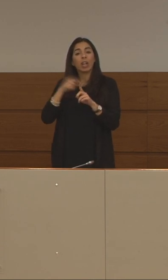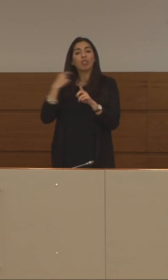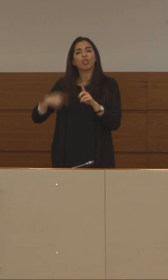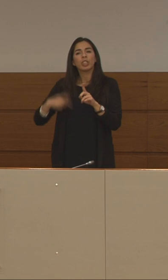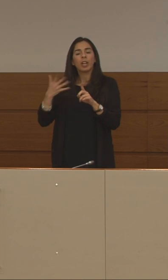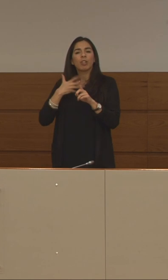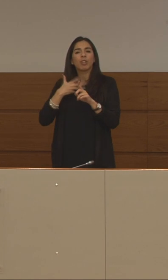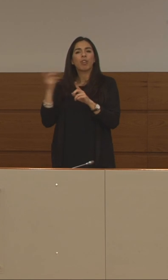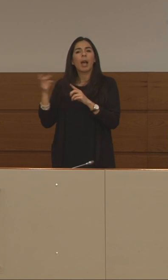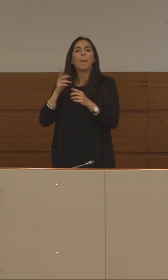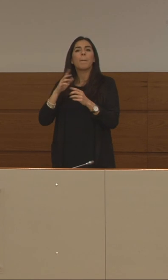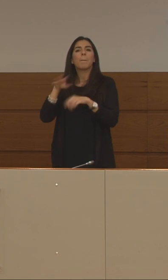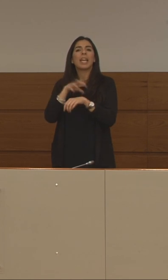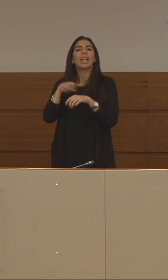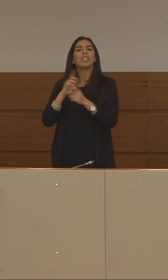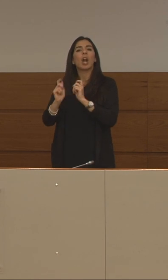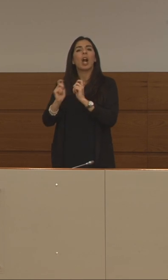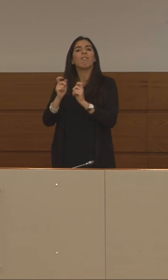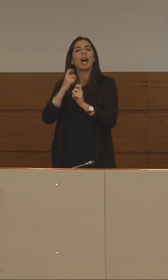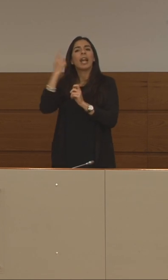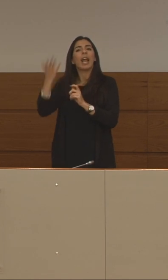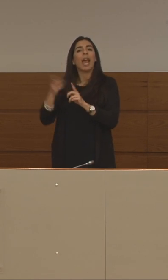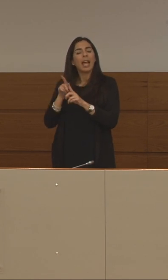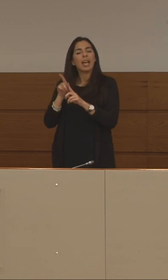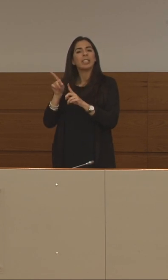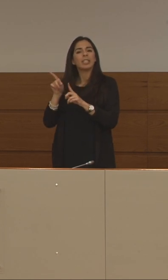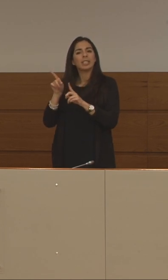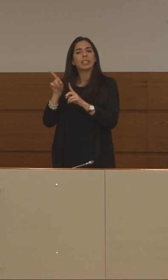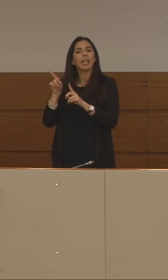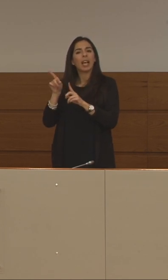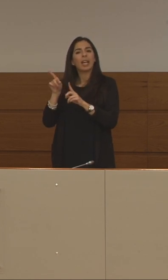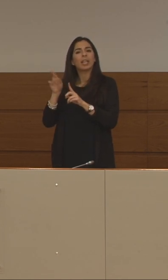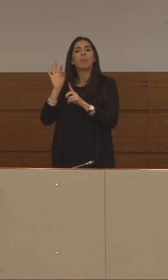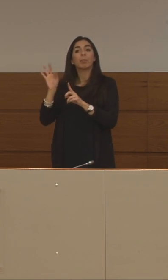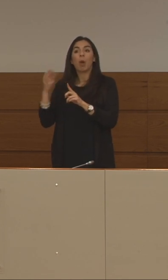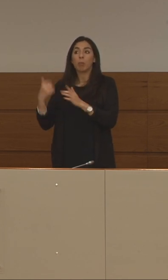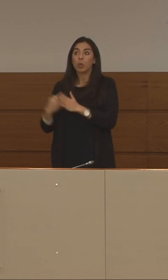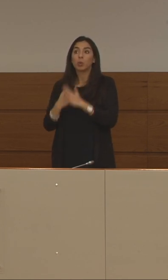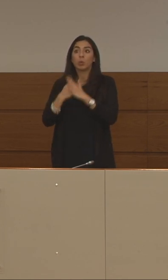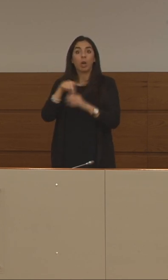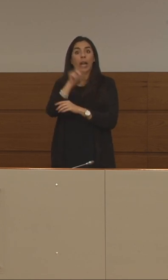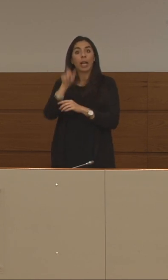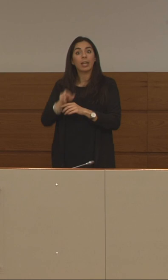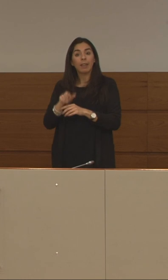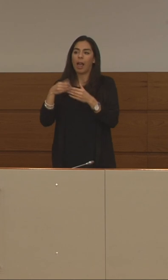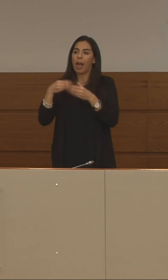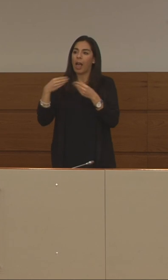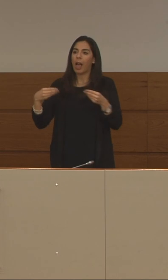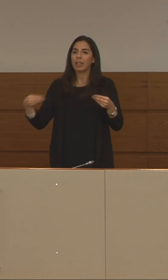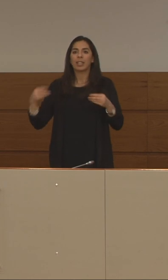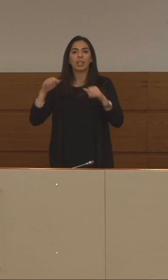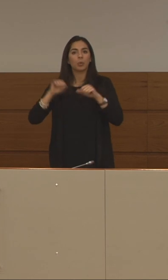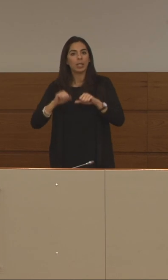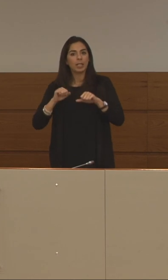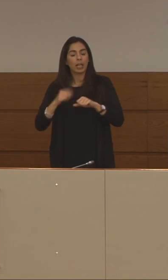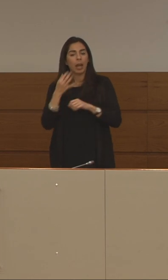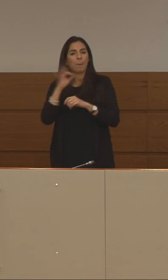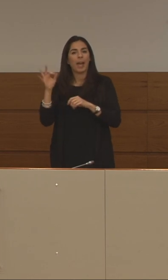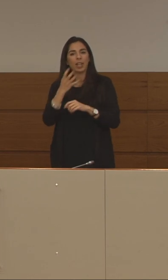esteri cioè non solo dando sulle attrezzature sanitarie in particolare i venti e